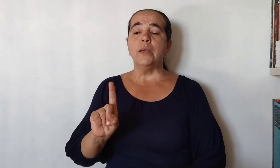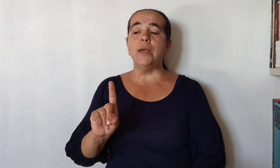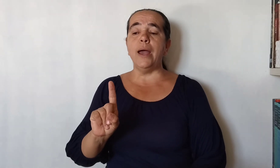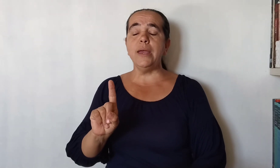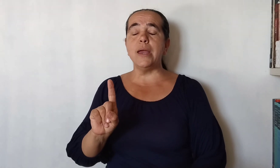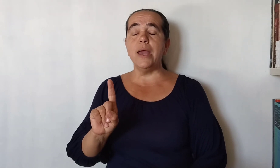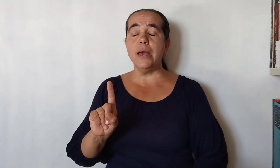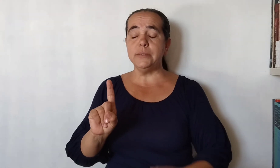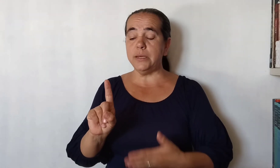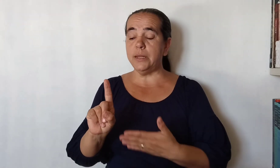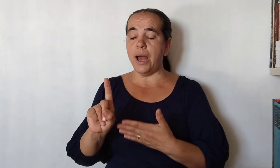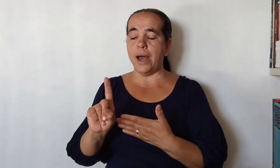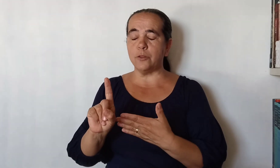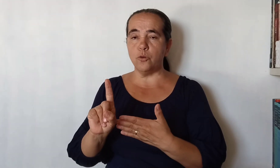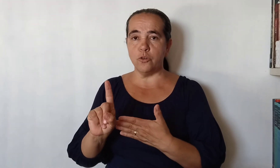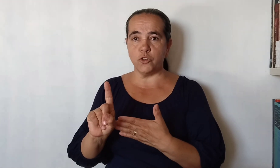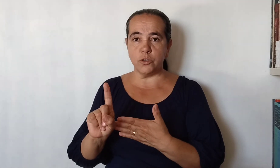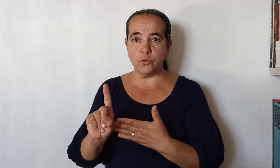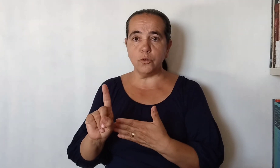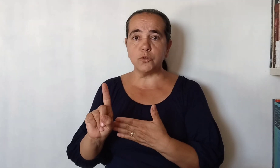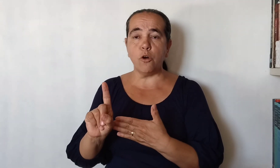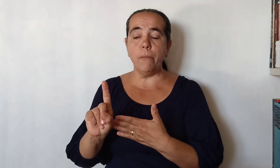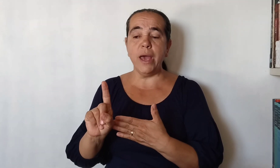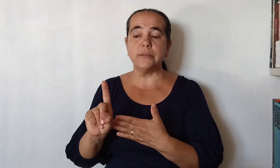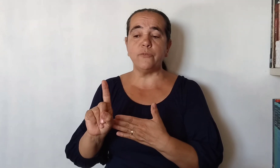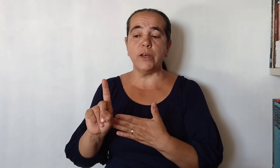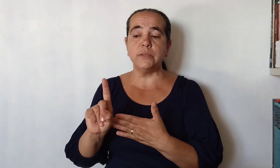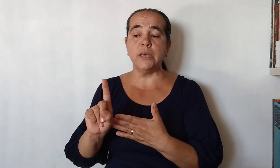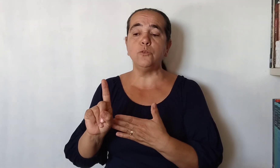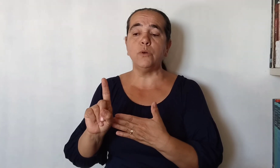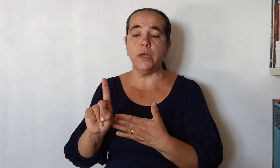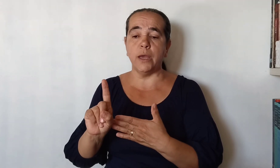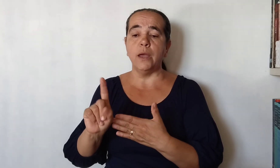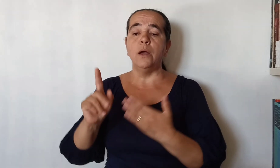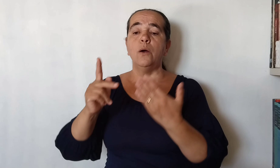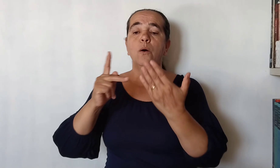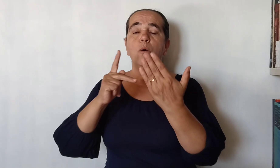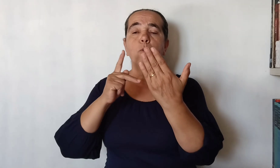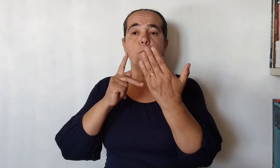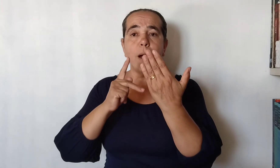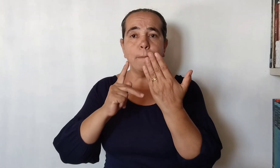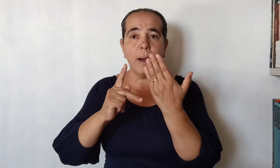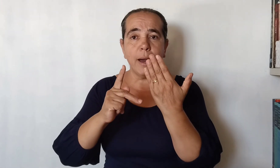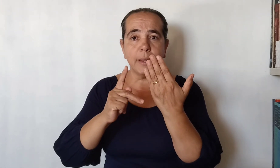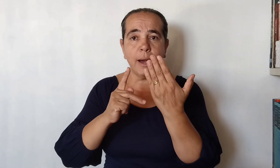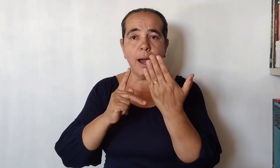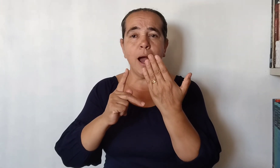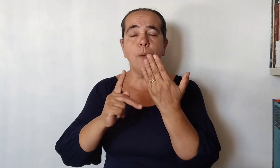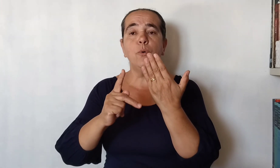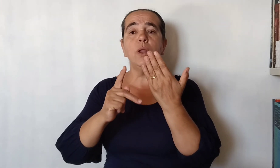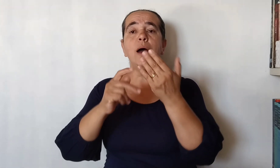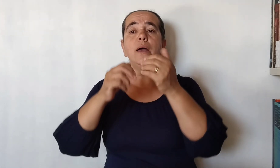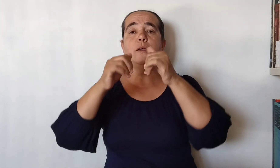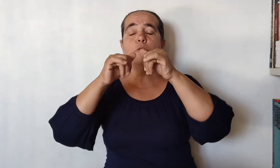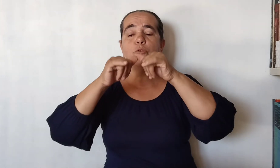E aí, esse narrador Jesus começa fazendo o quê? Uma parábola, eu